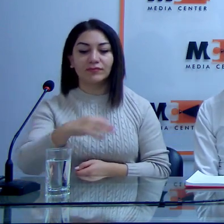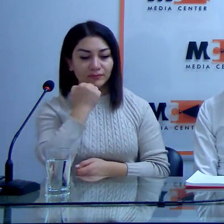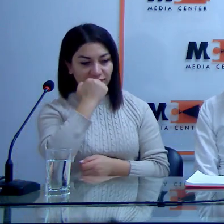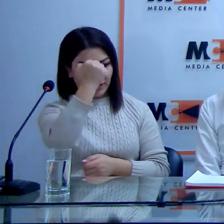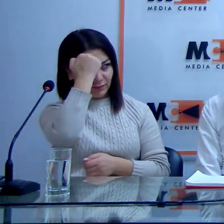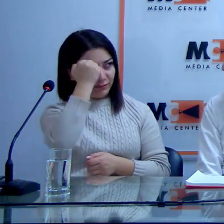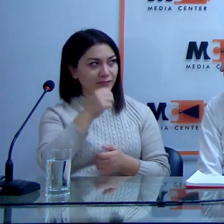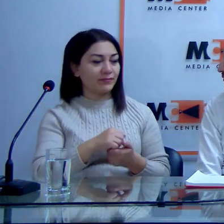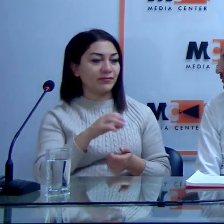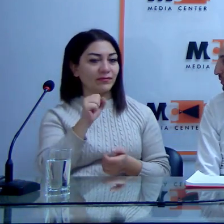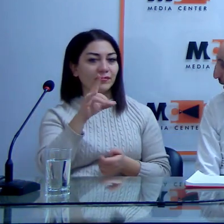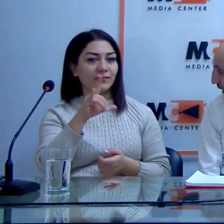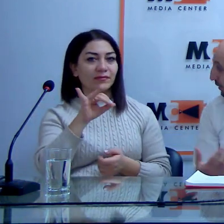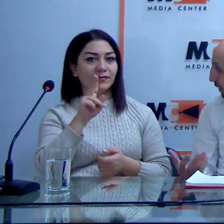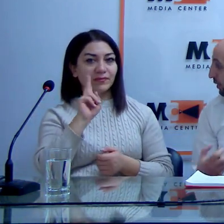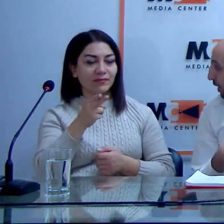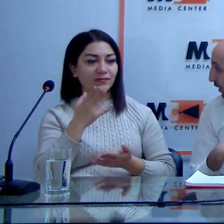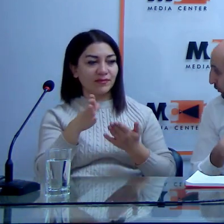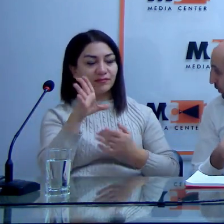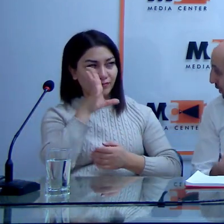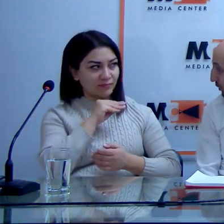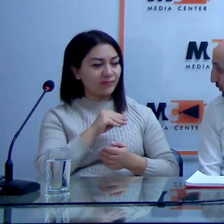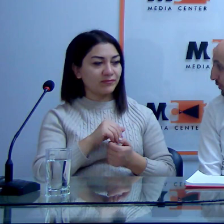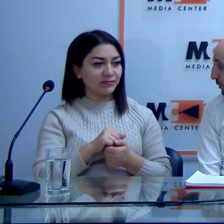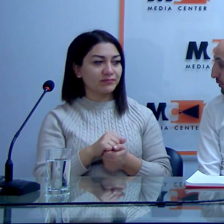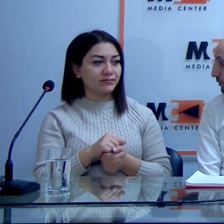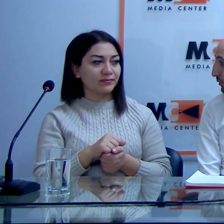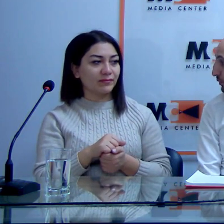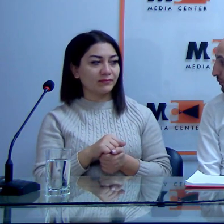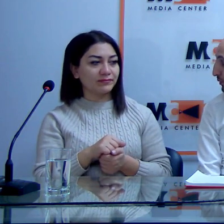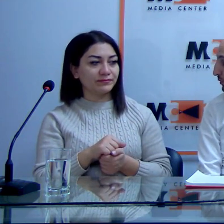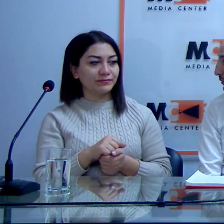Կարծում խնդրեմ Արևիկ, հնարավորության դեպքում շատ լավ